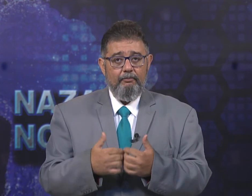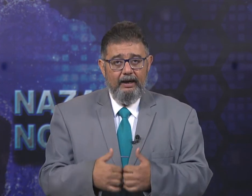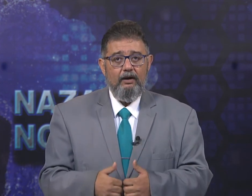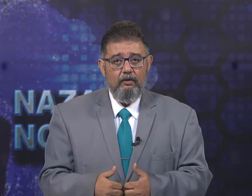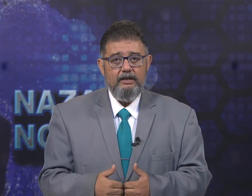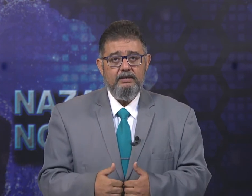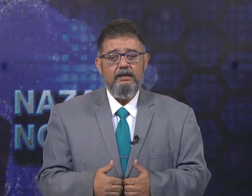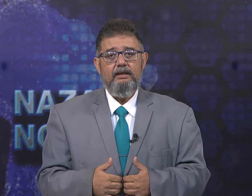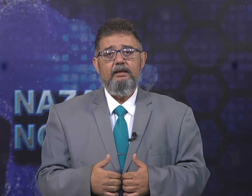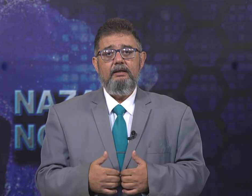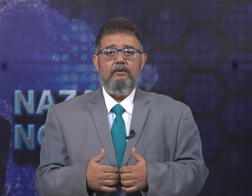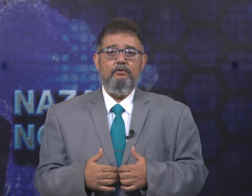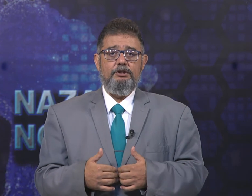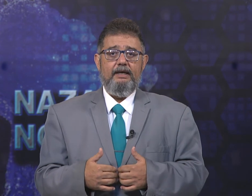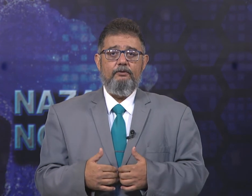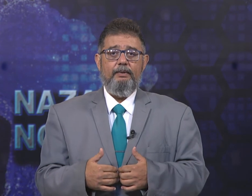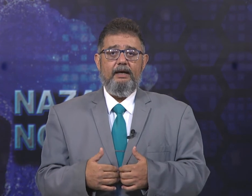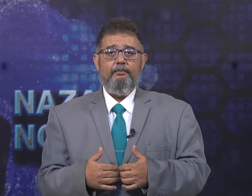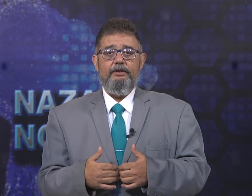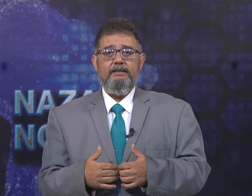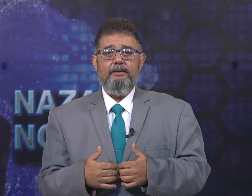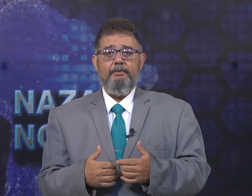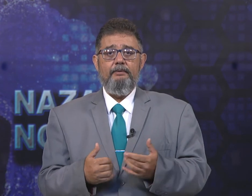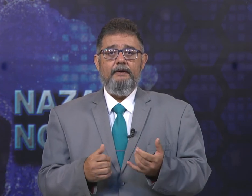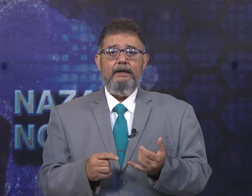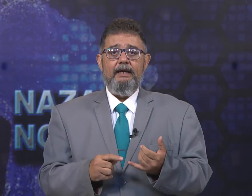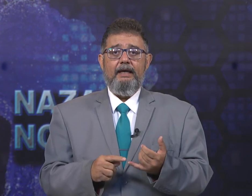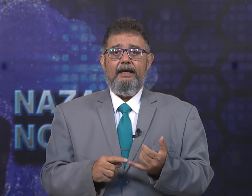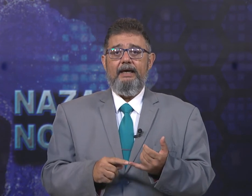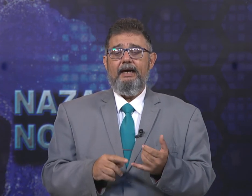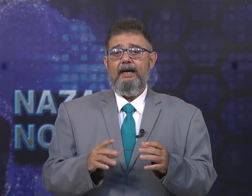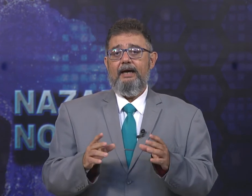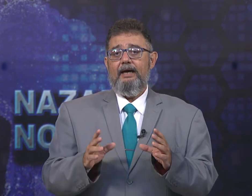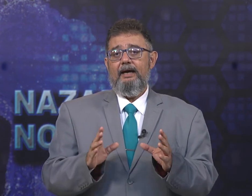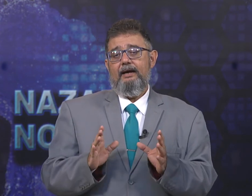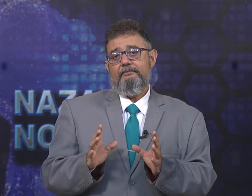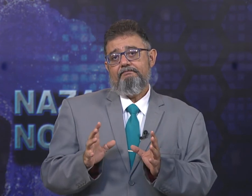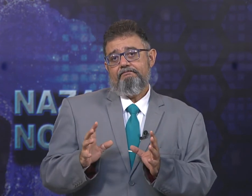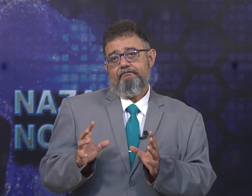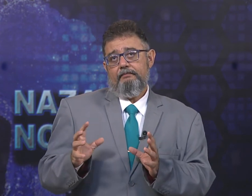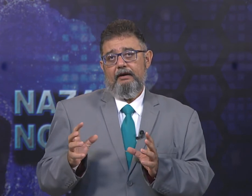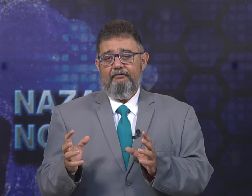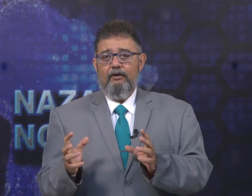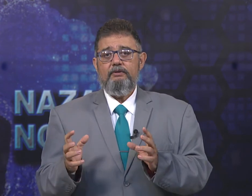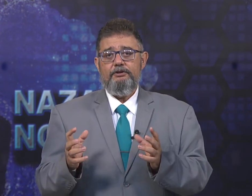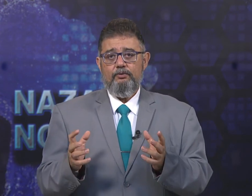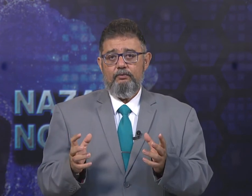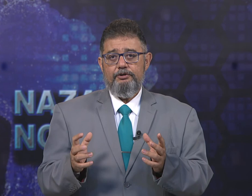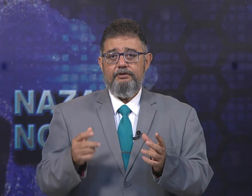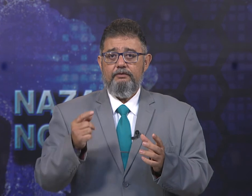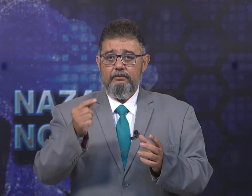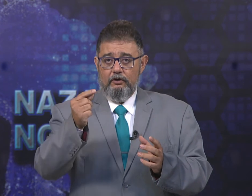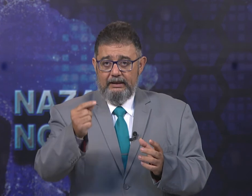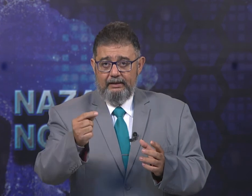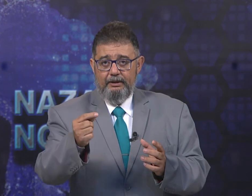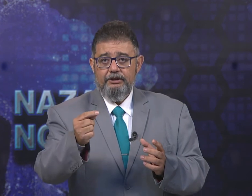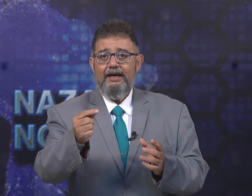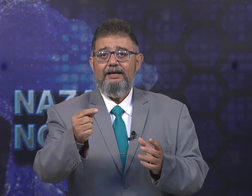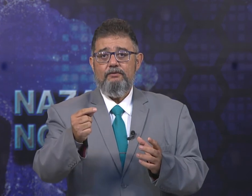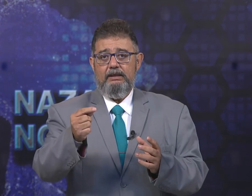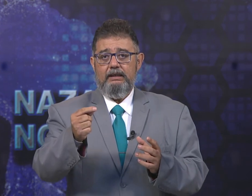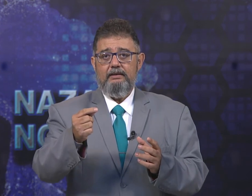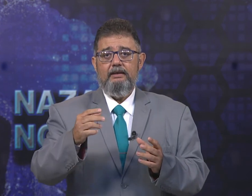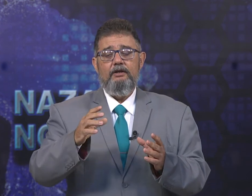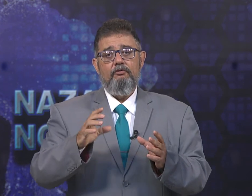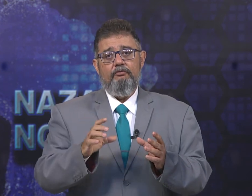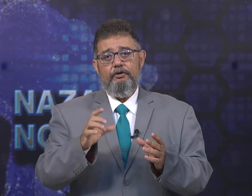Para nós, aqui no estado do Pará, por exemplo, a falta de combustível, notadamente, da